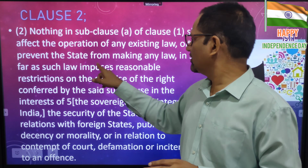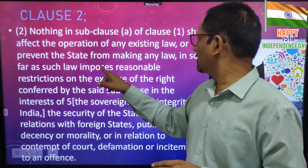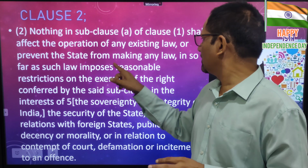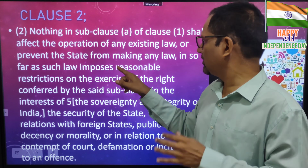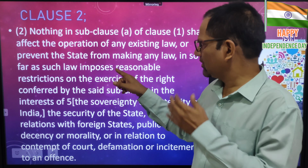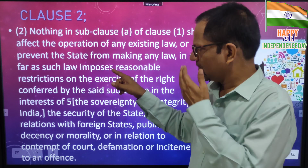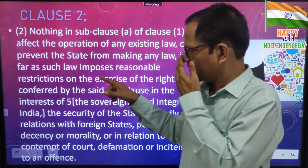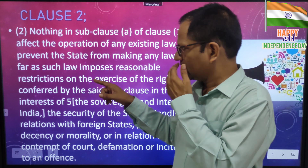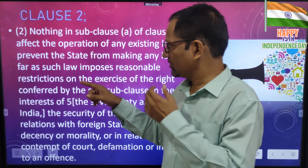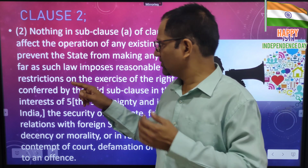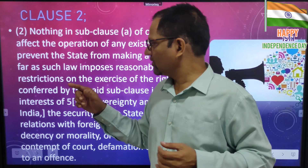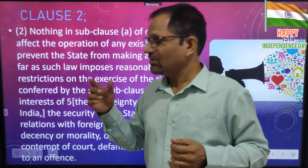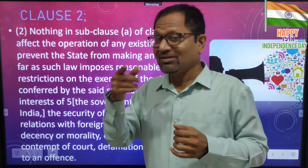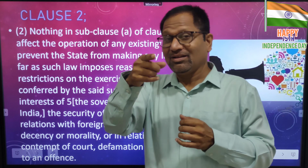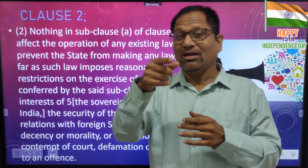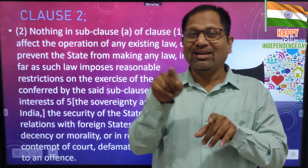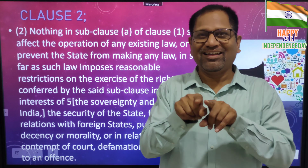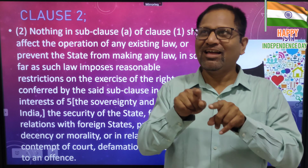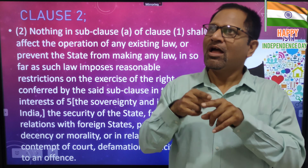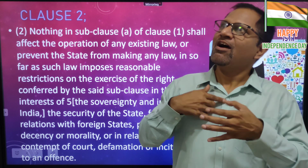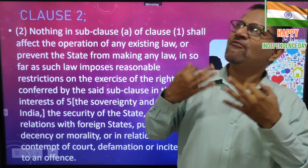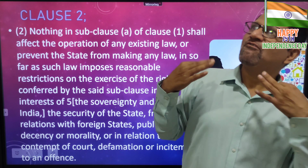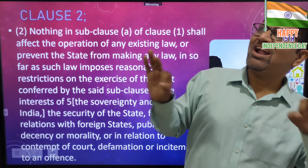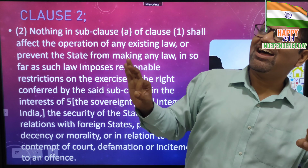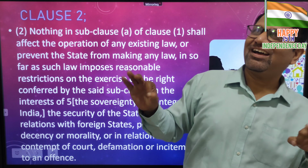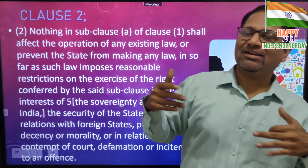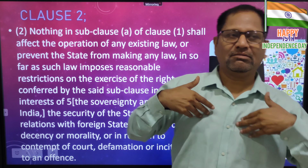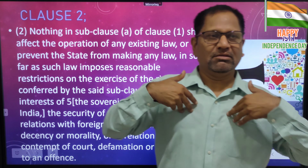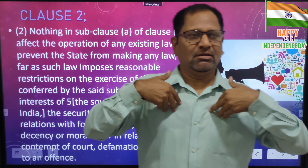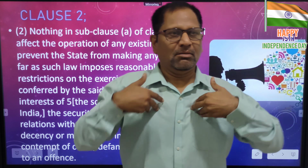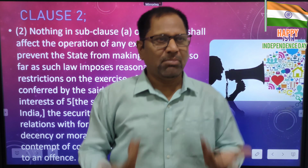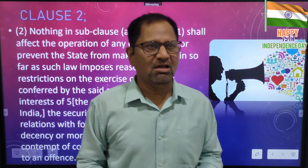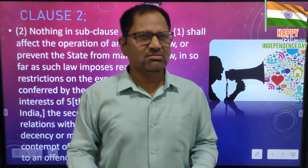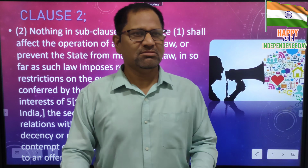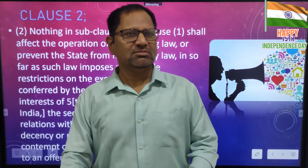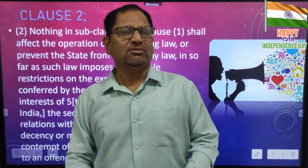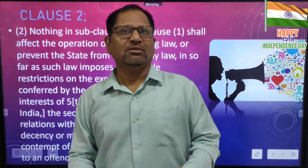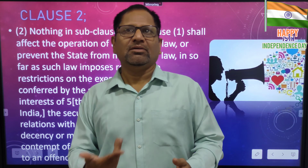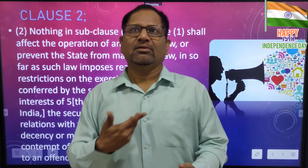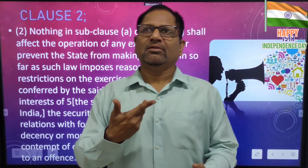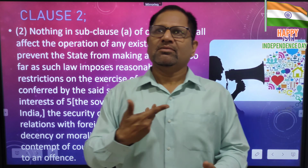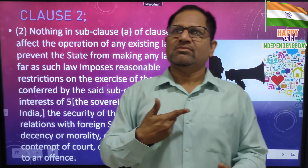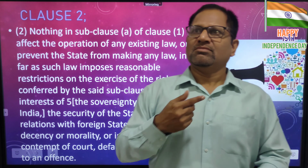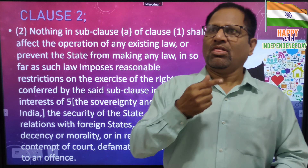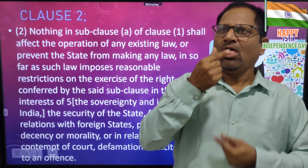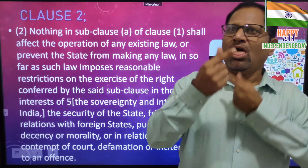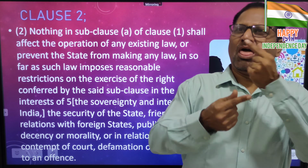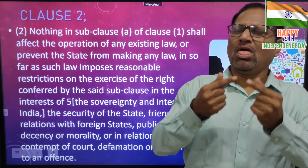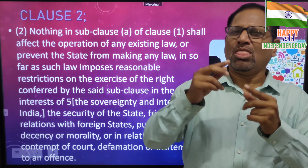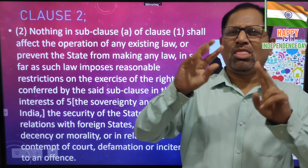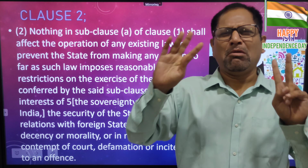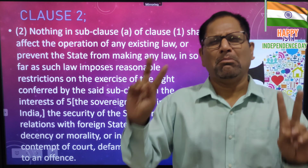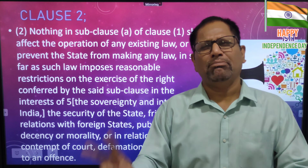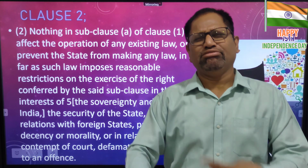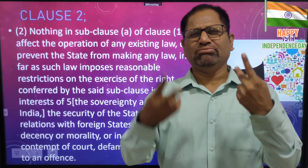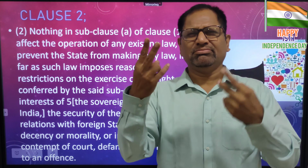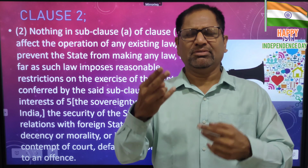राज्य को प्रतिबंधित नहीं कर सकता। मतलब हमको मौलिक अधिकार मिल गए, अब हम चाहें जो करें, ऐसा नहीं है।